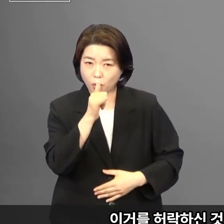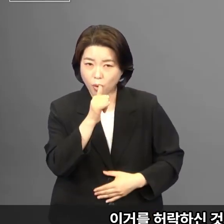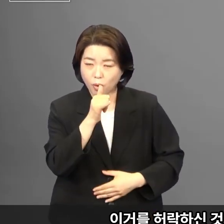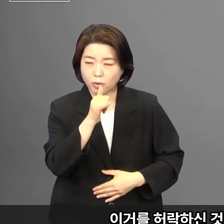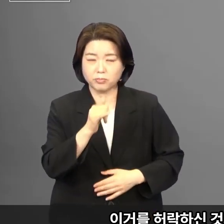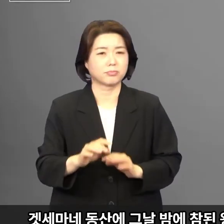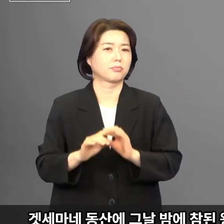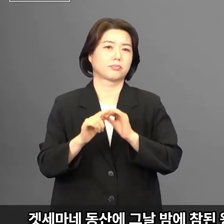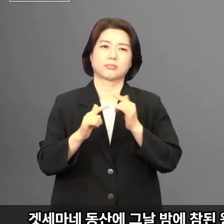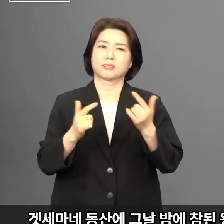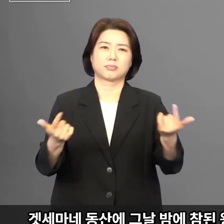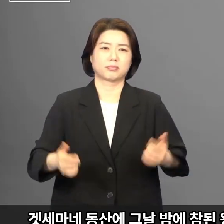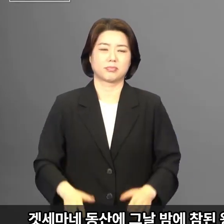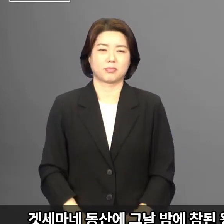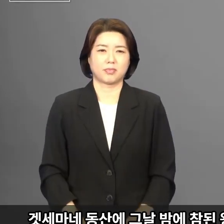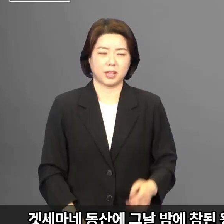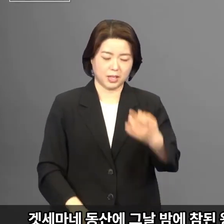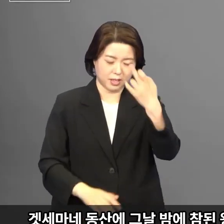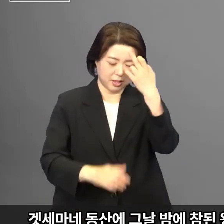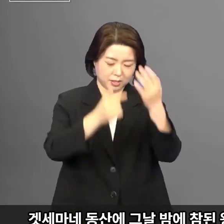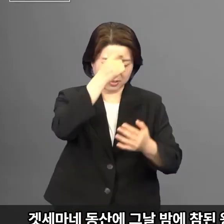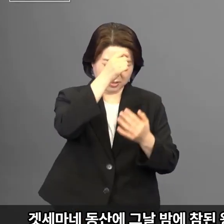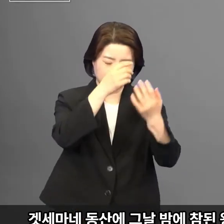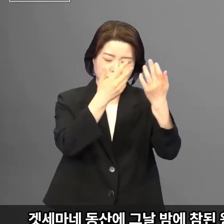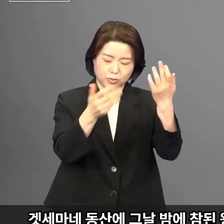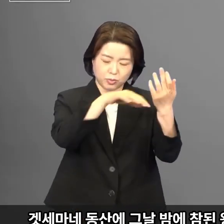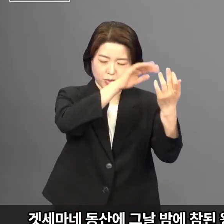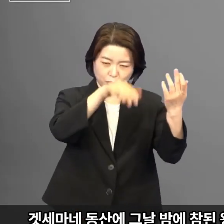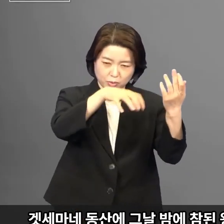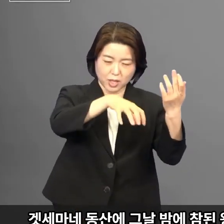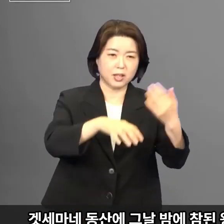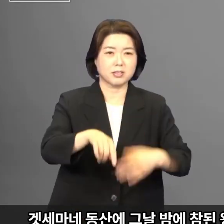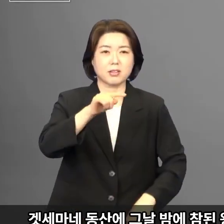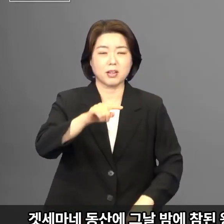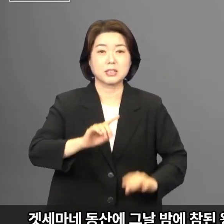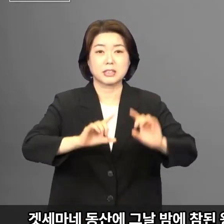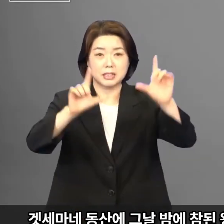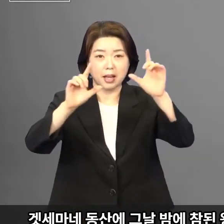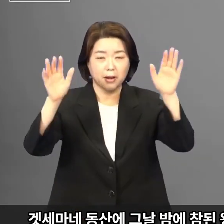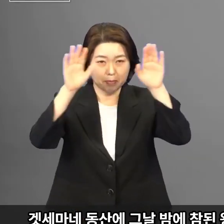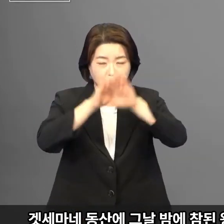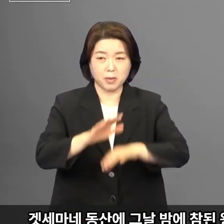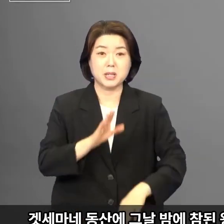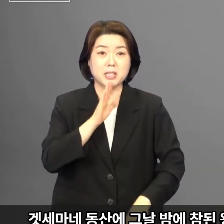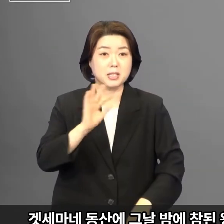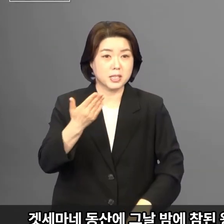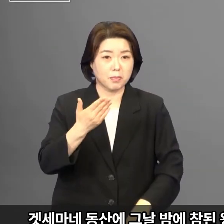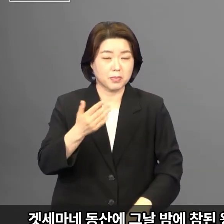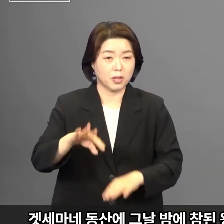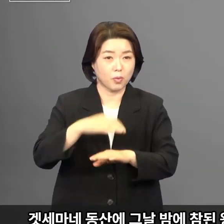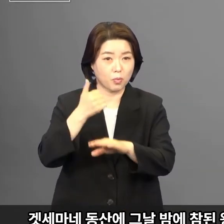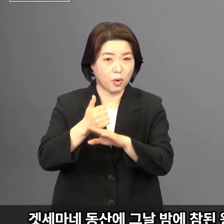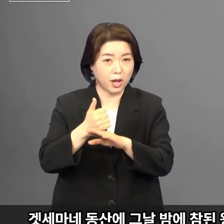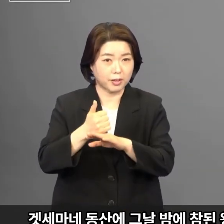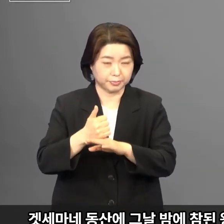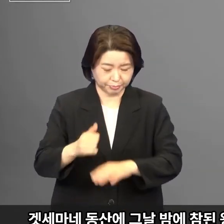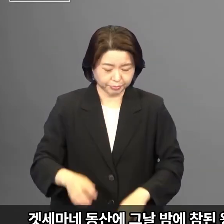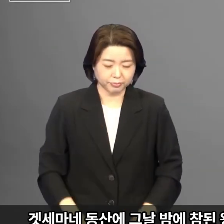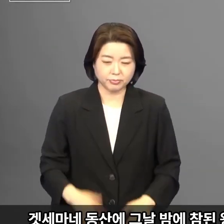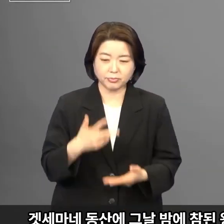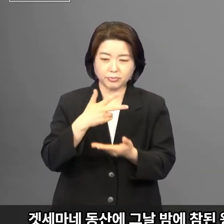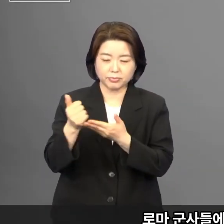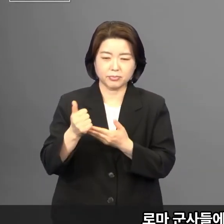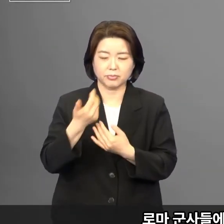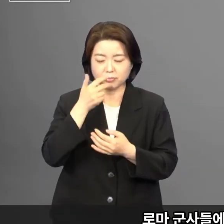거죠. 겟세마네 동산에 그날 밤에 참된 왕이시고 위로우신 주님께서